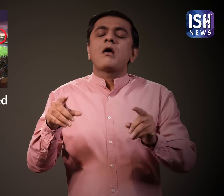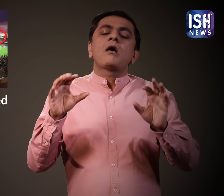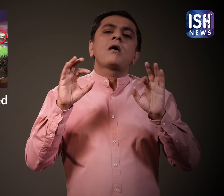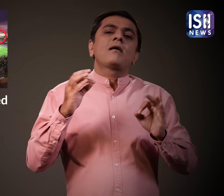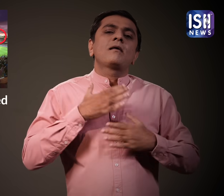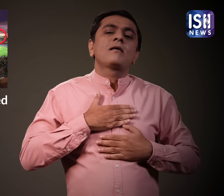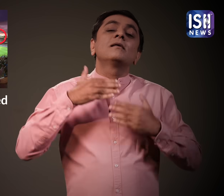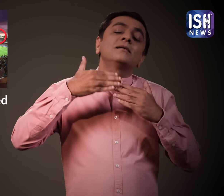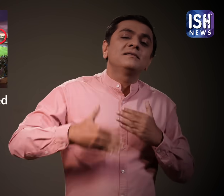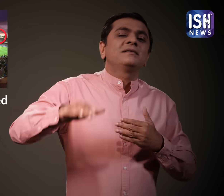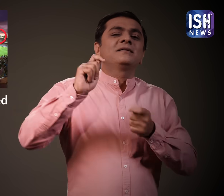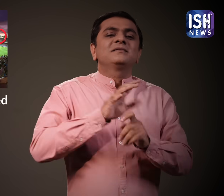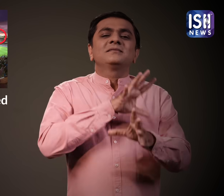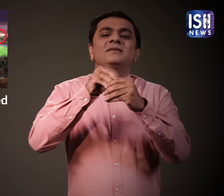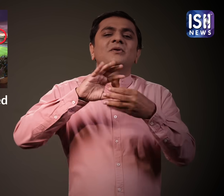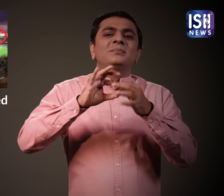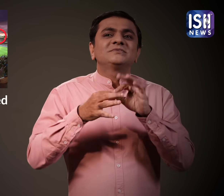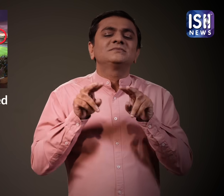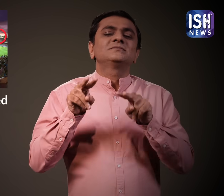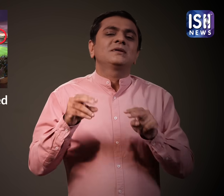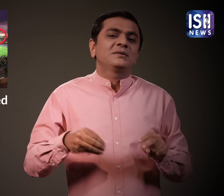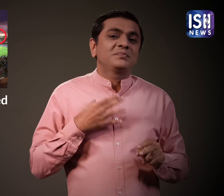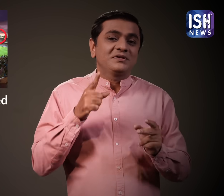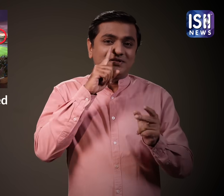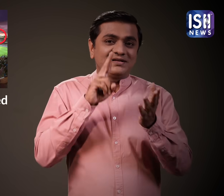इसके बाद क्रिकेट को ओलेंपिक में शामिल किया जाएगा अद्यूत समाचार